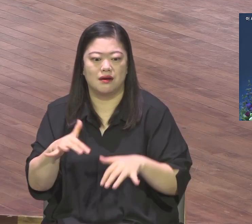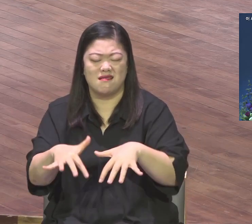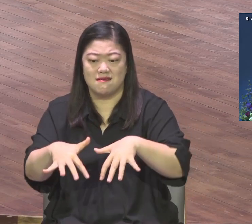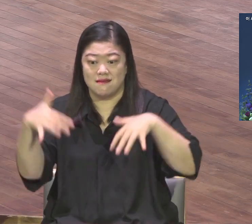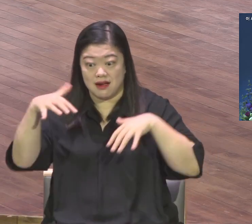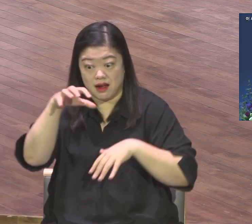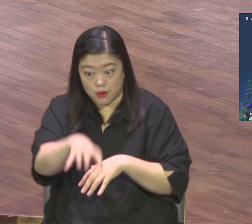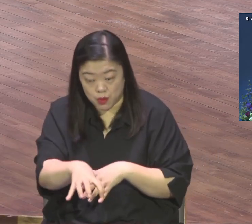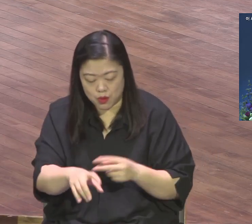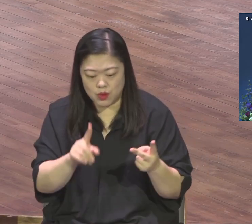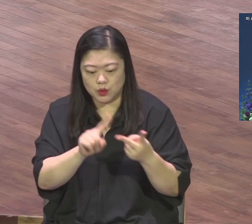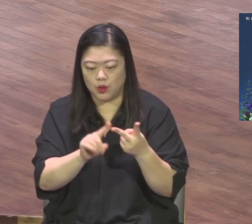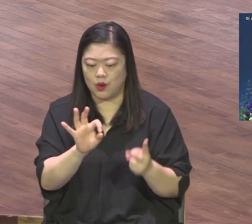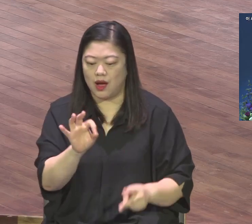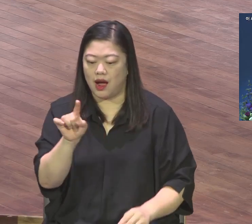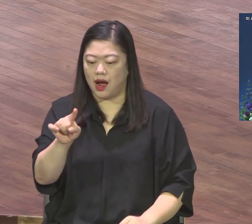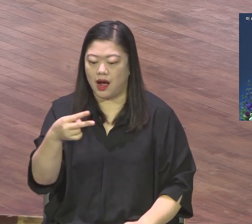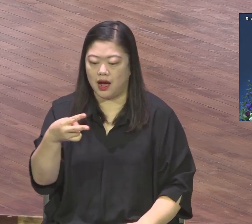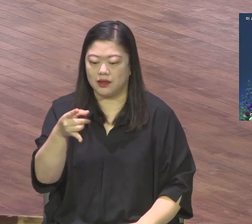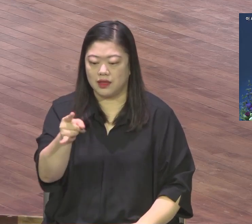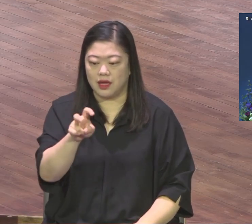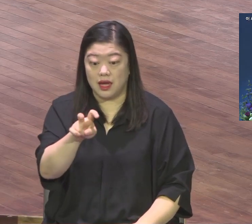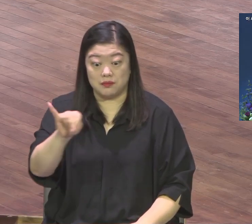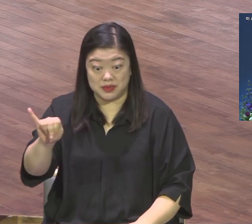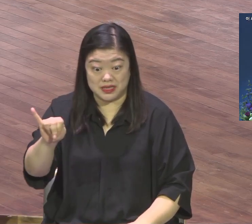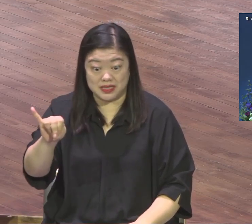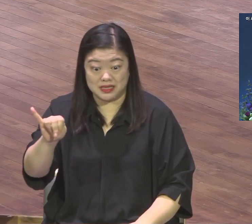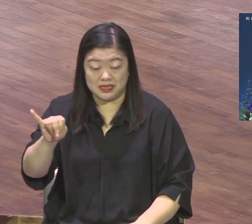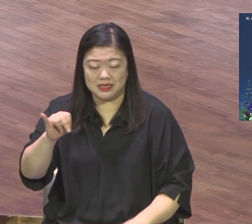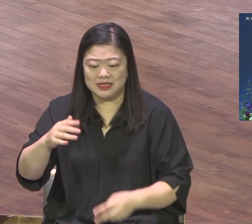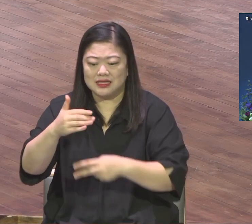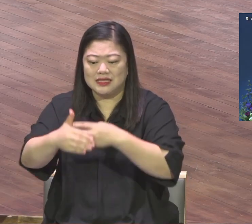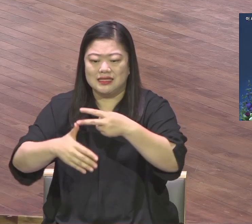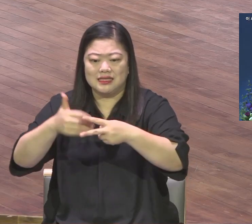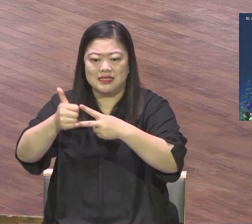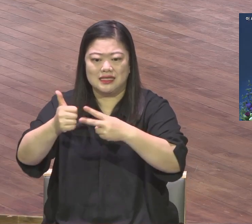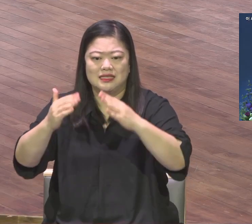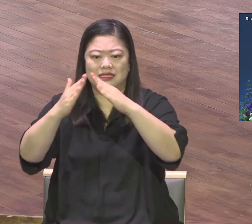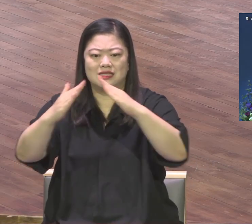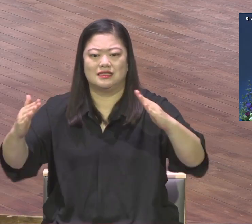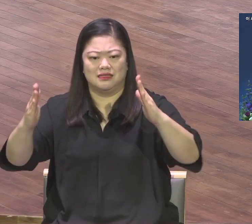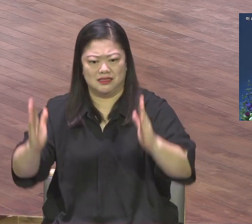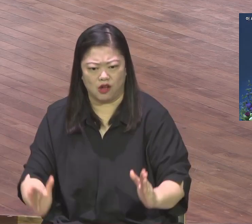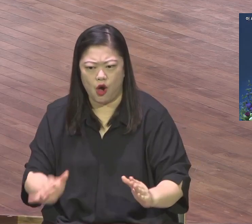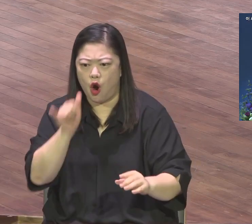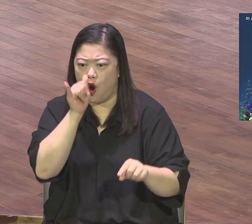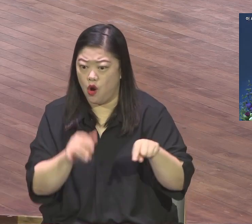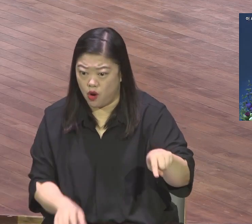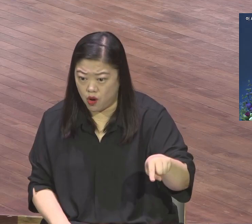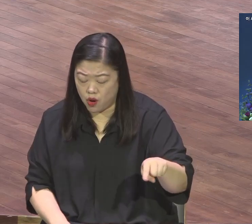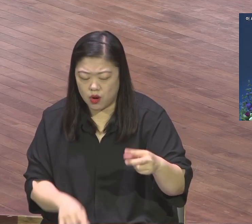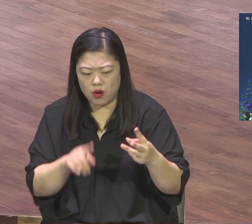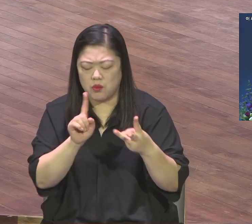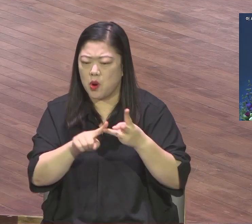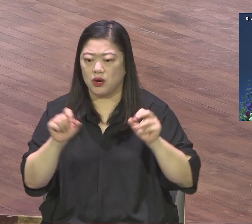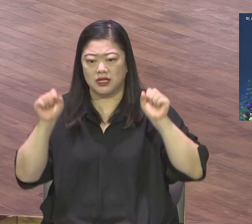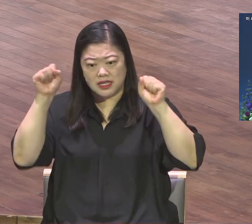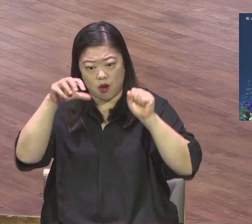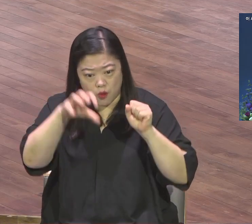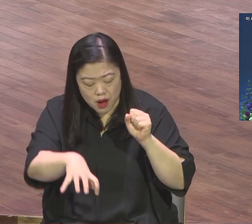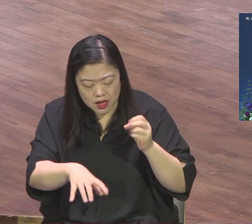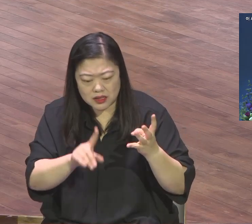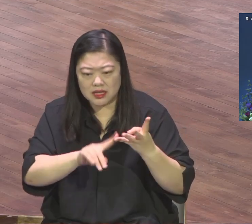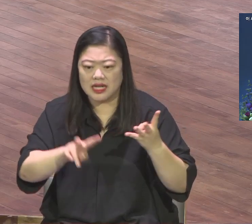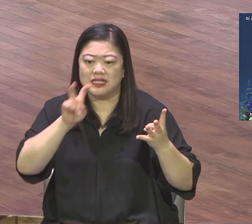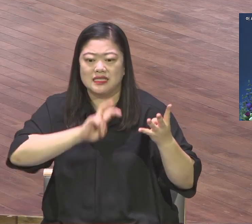불리는 아데미 신전이 어마어마한 신전이 에베소에 있었어요. 이외에도 체육관,